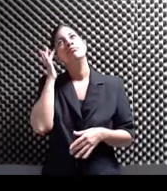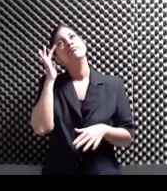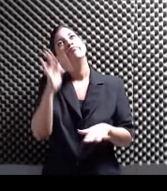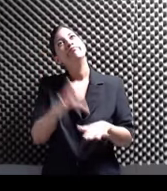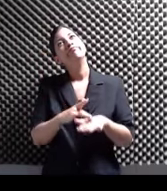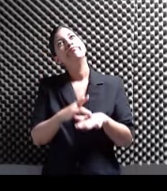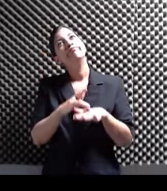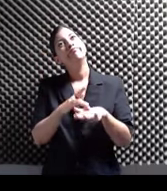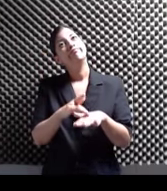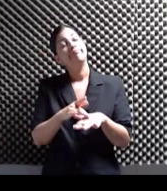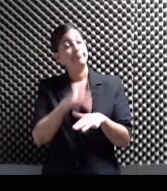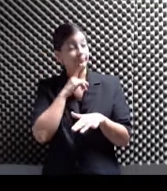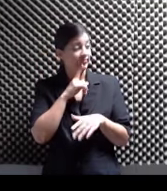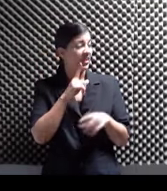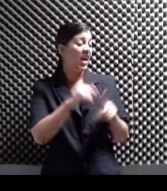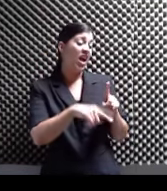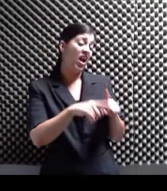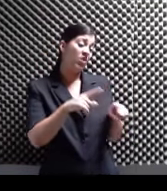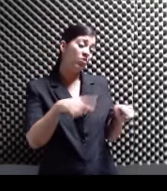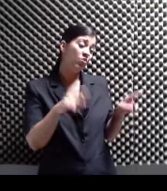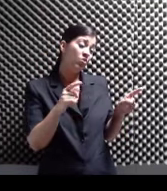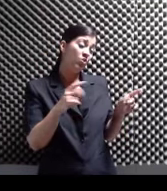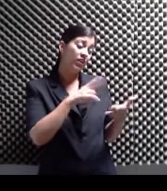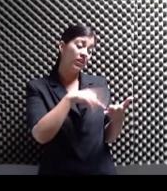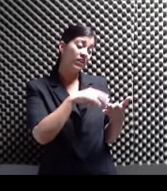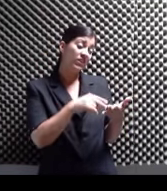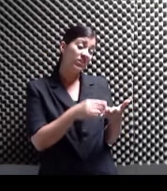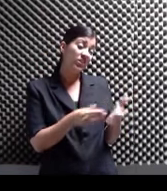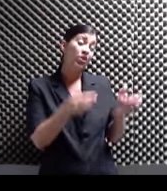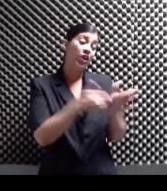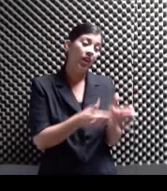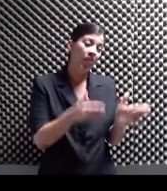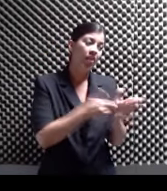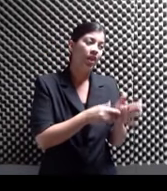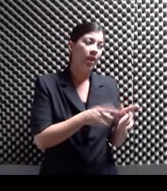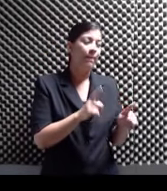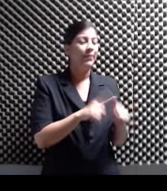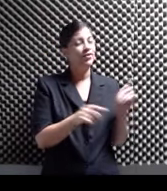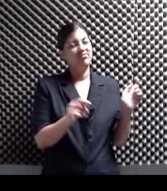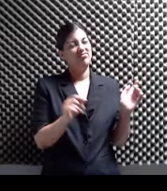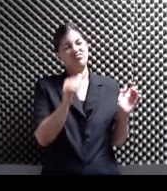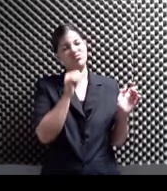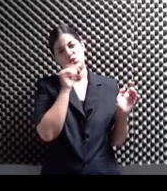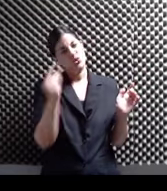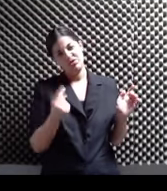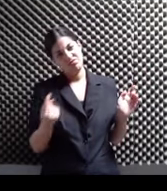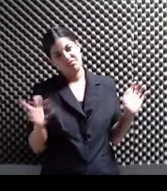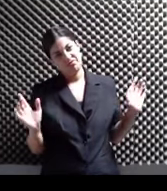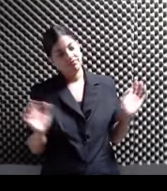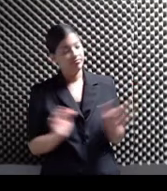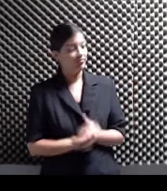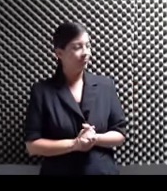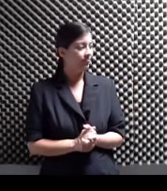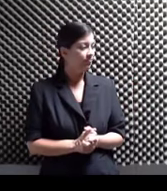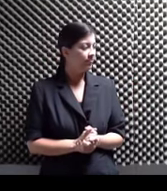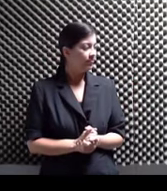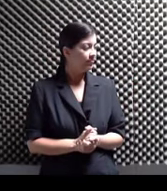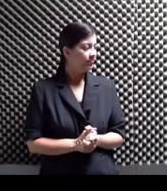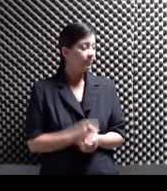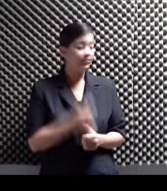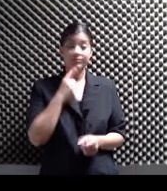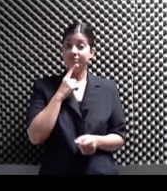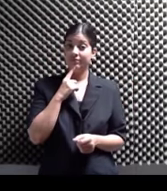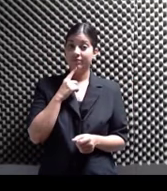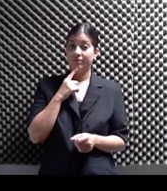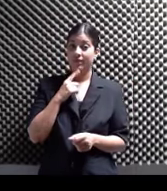Son cuentos que a veces en algunos casos hay que leerlos dos veces, pero los menos. No sé. Okay. Pero en otros casos, yo le doy al lector